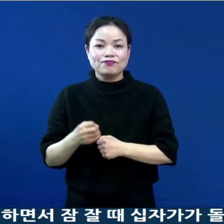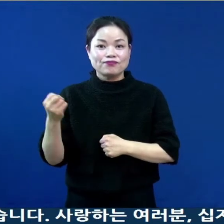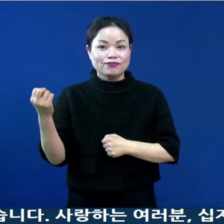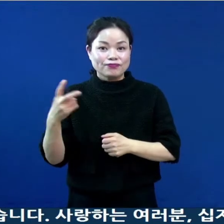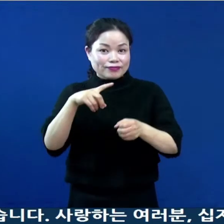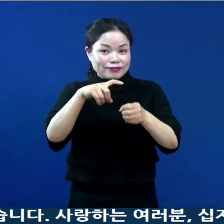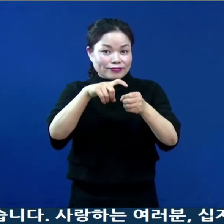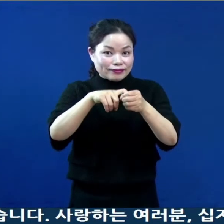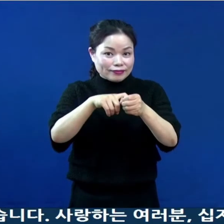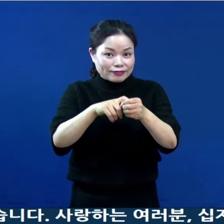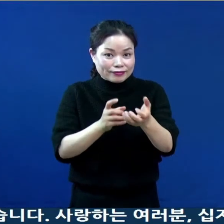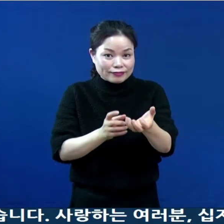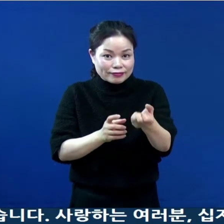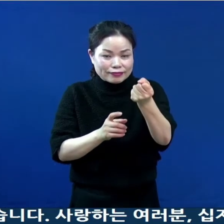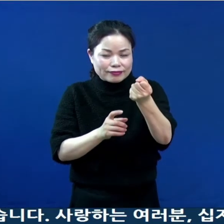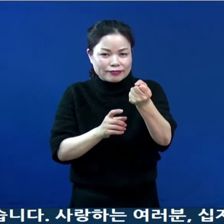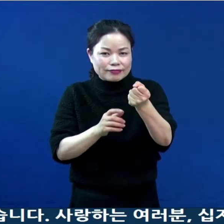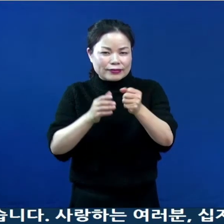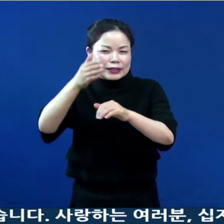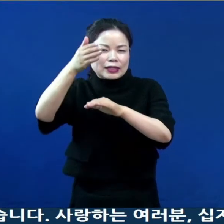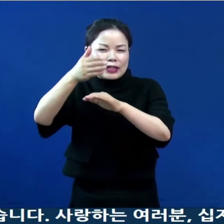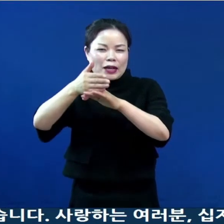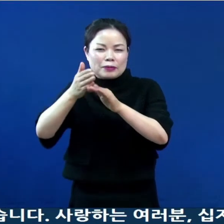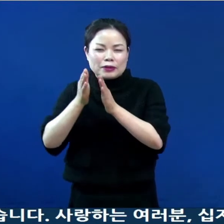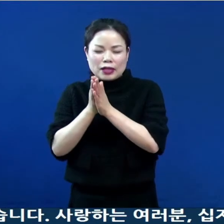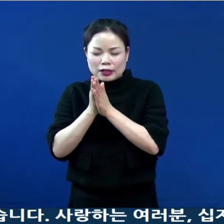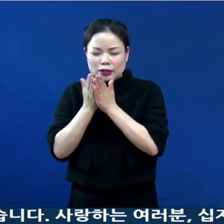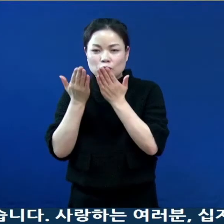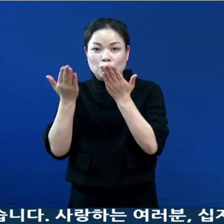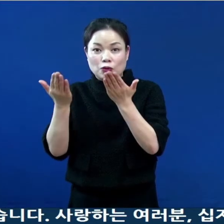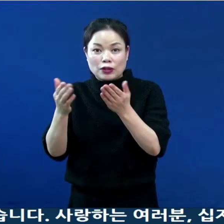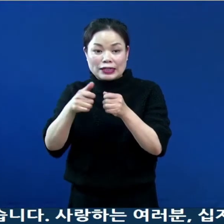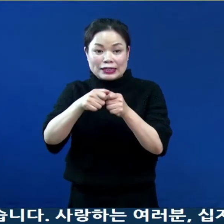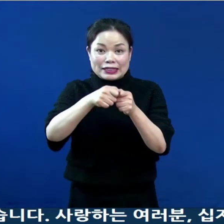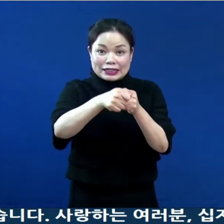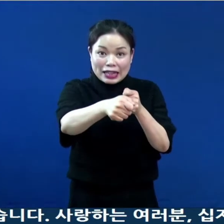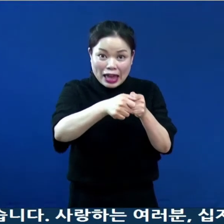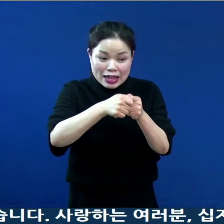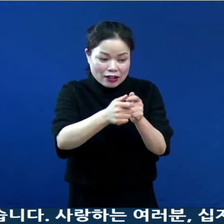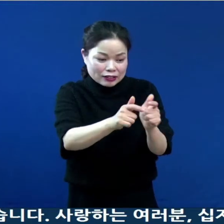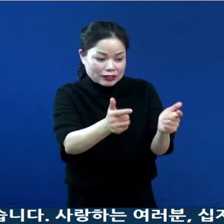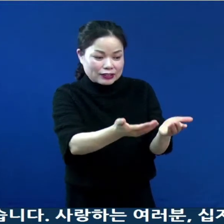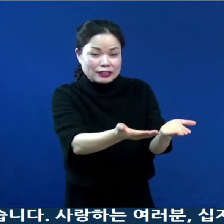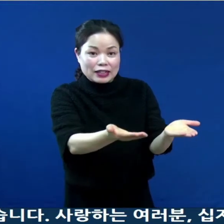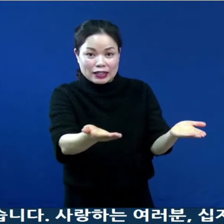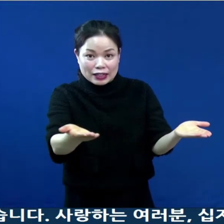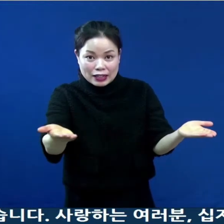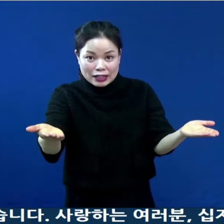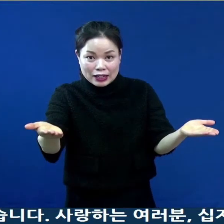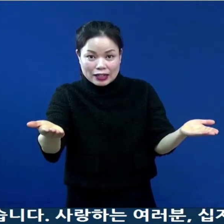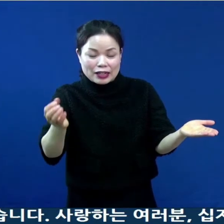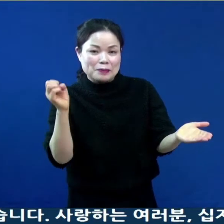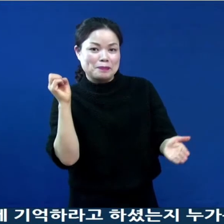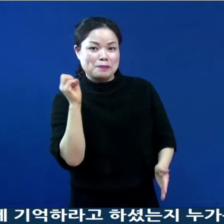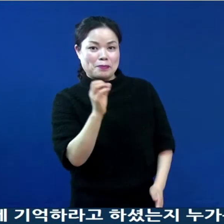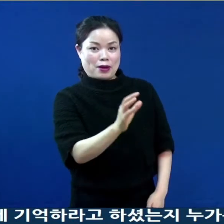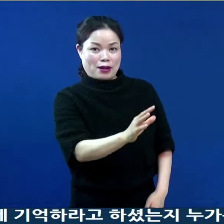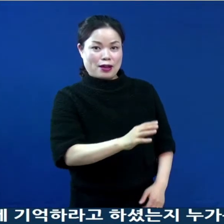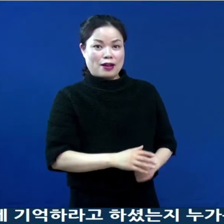또 떡을 가져 감사 기도하시고 떼어 그들에게 주시며